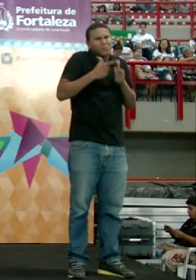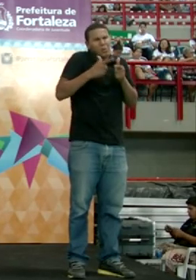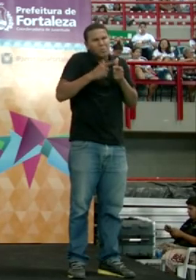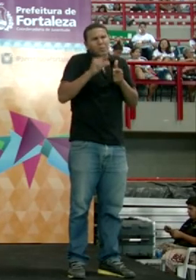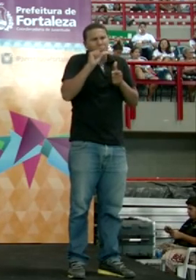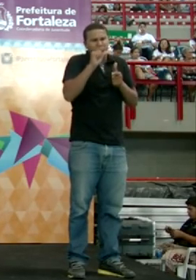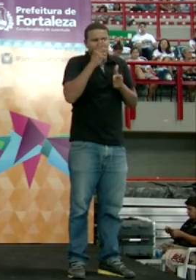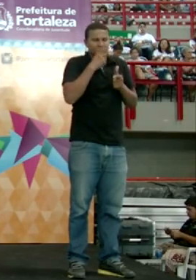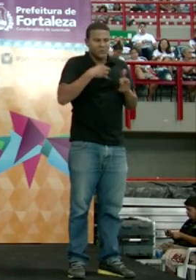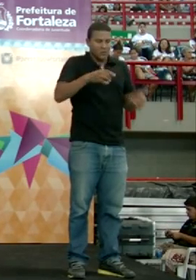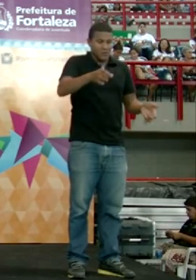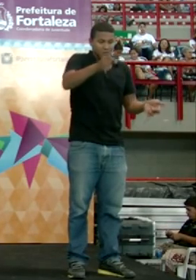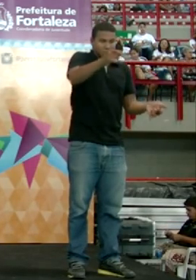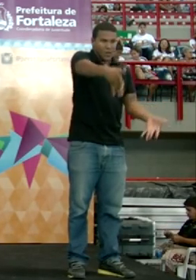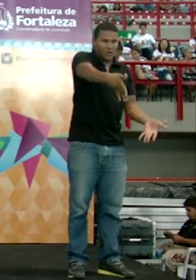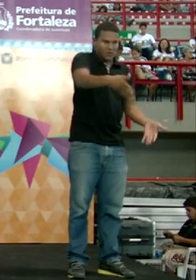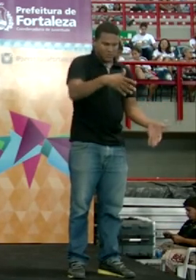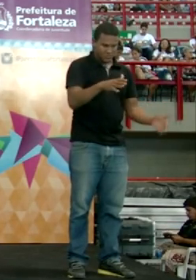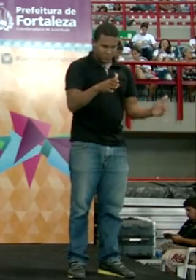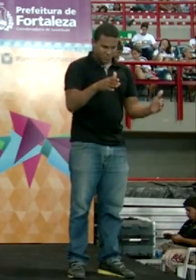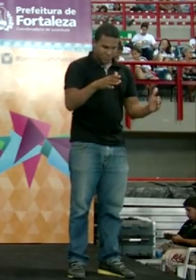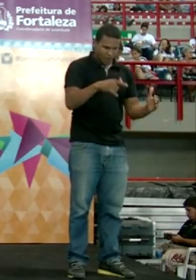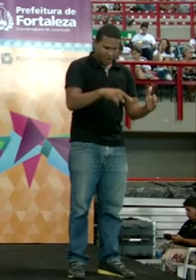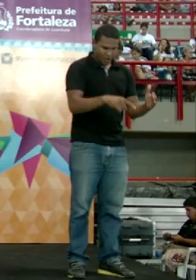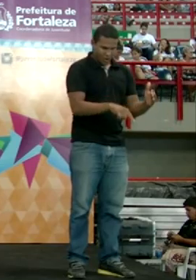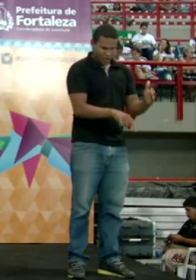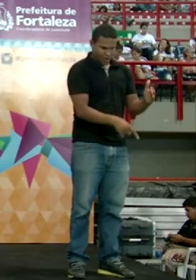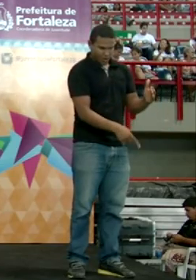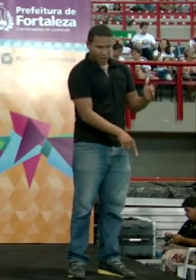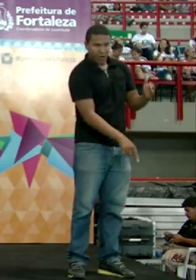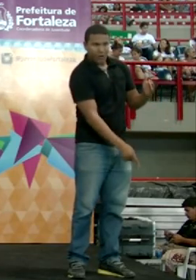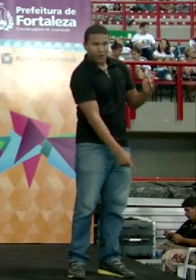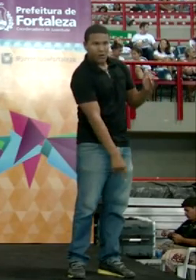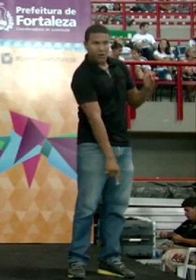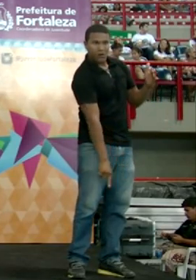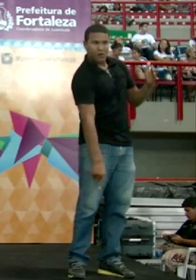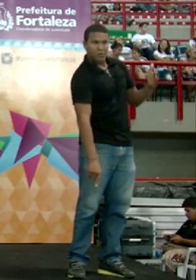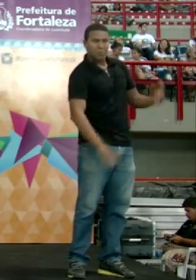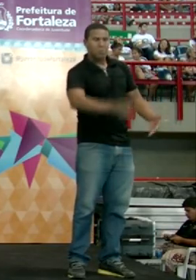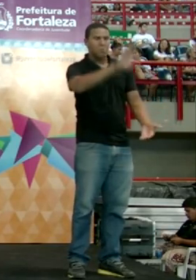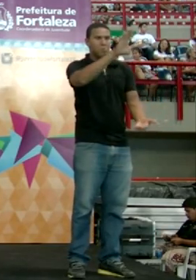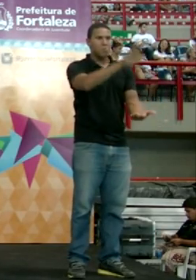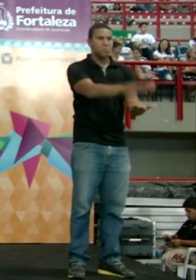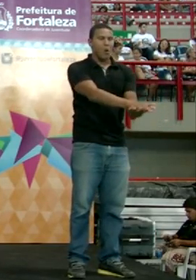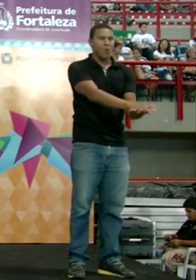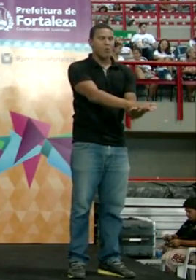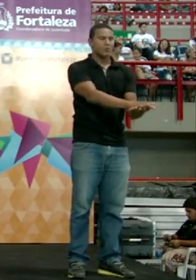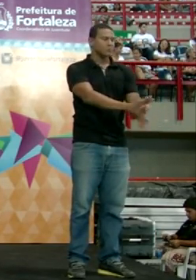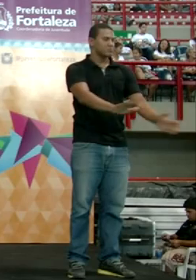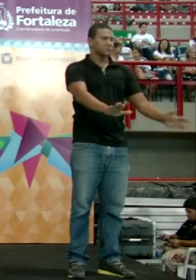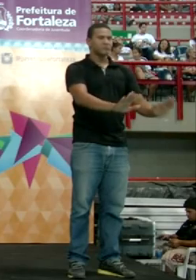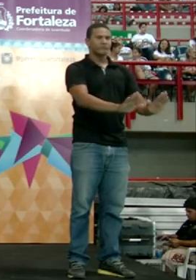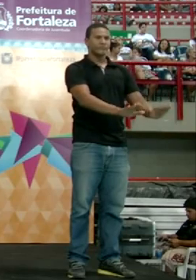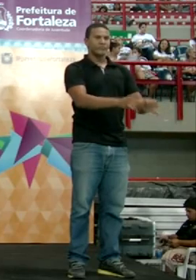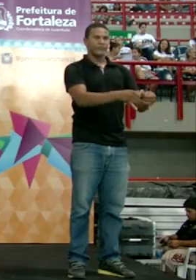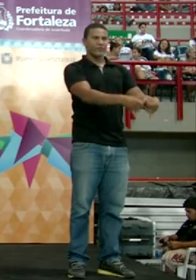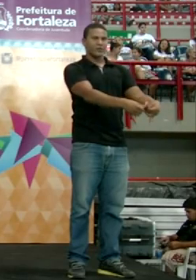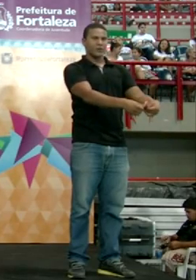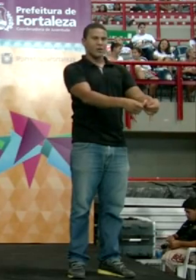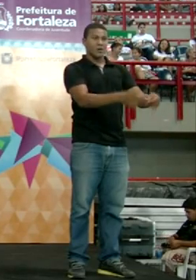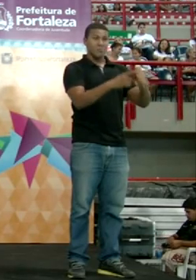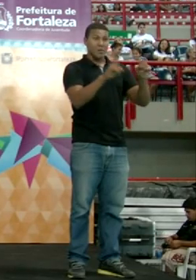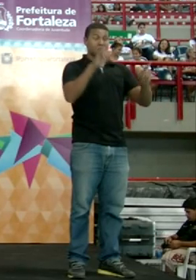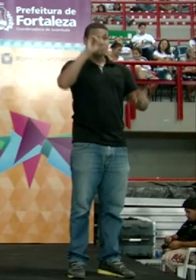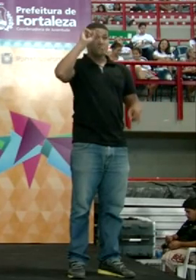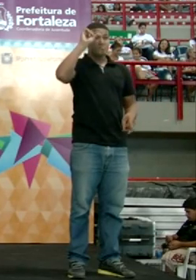objeto estranho, mas não é um problema assim tão grave, né? Seria muito mais grave se o material radioativo estivesse vazando.